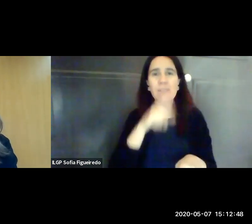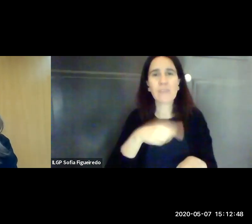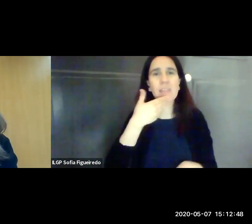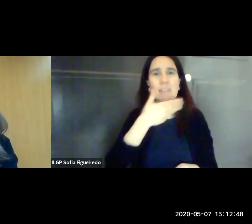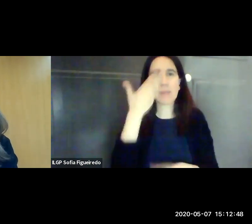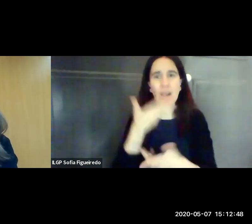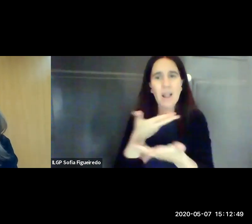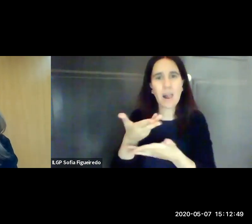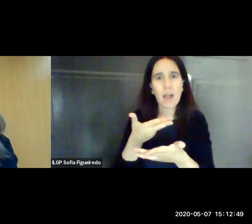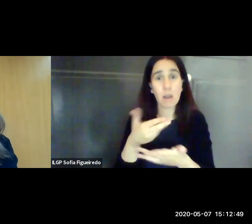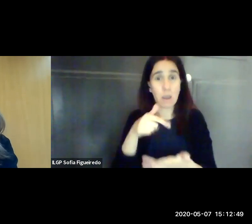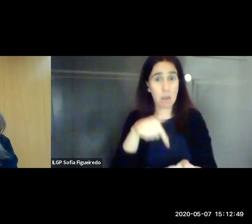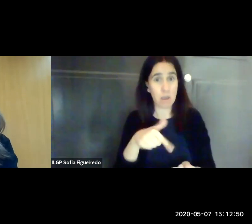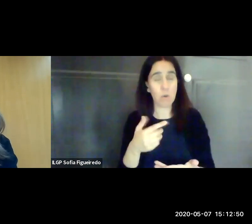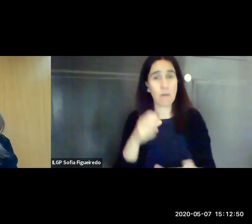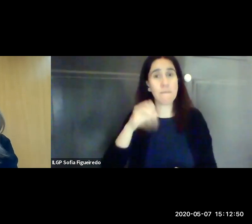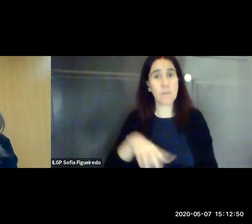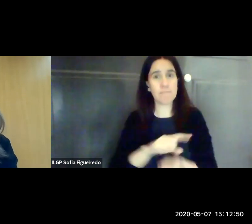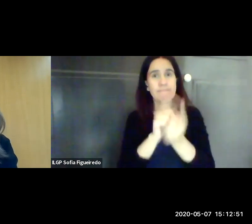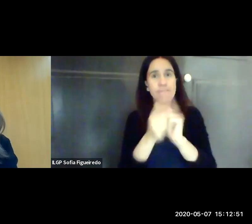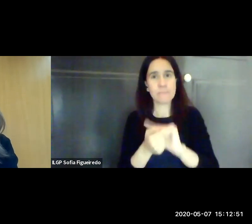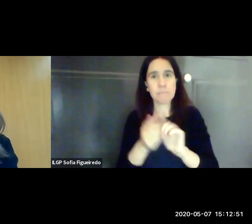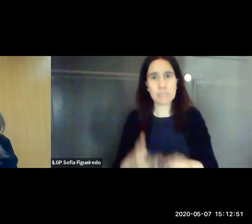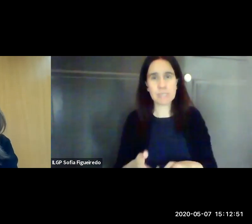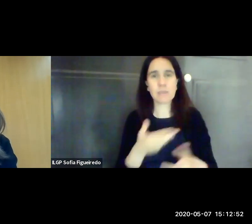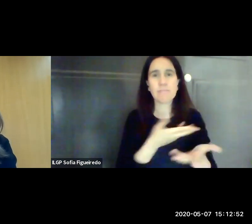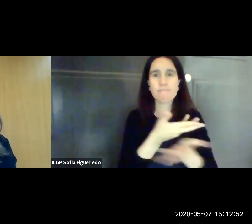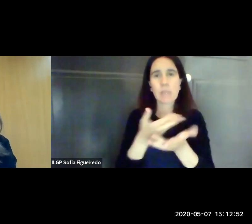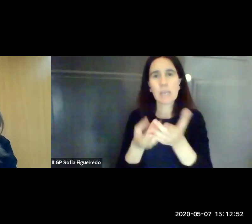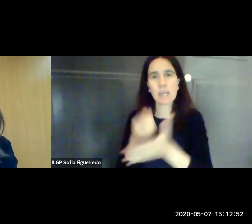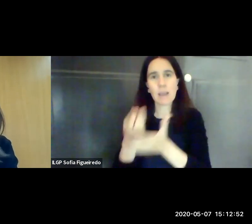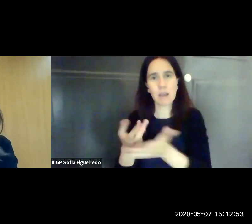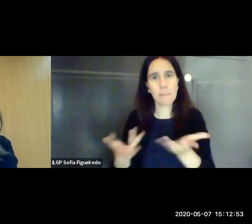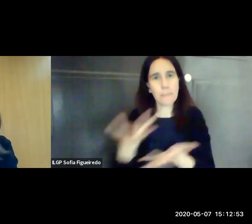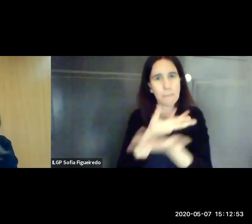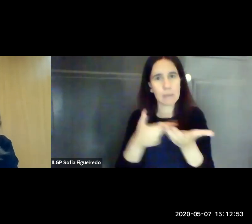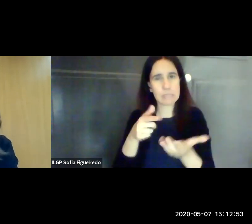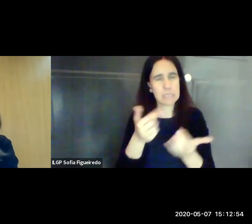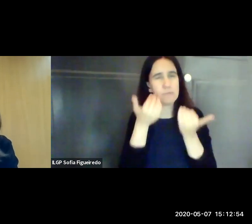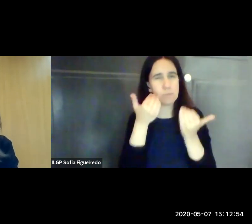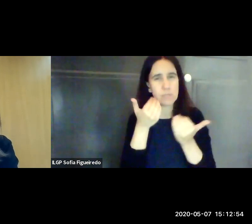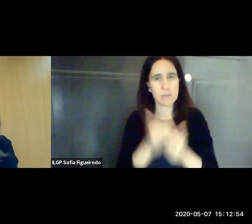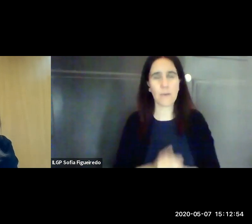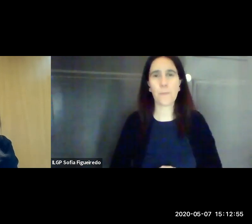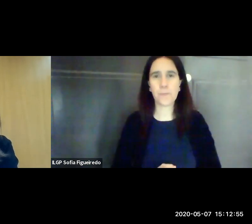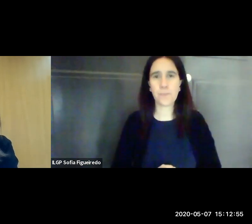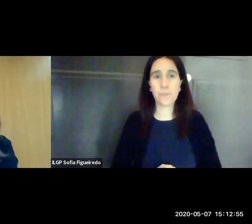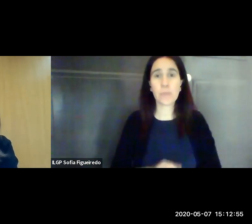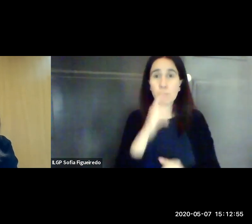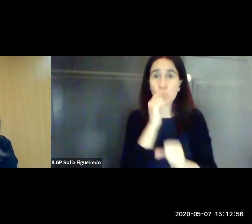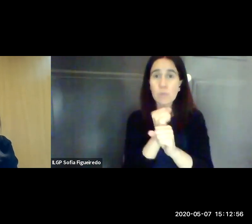aqui nós temos que ter o cuidado de criar esses canais e partilhar essa informação. Envolver todos os